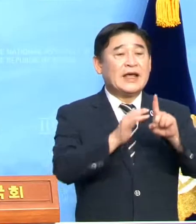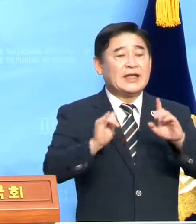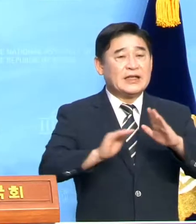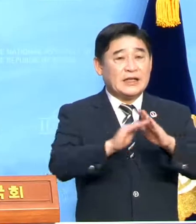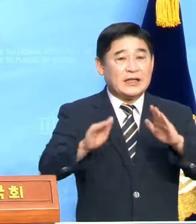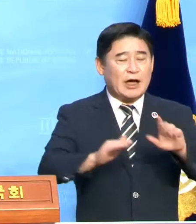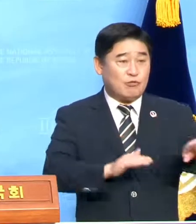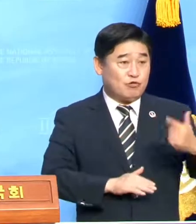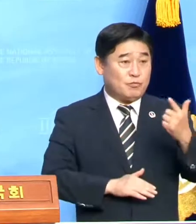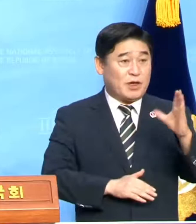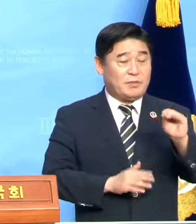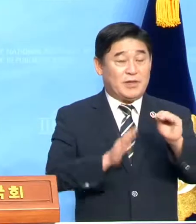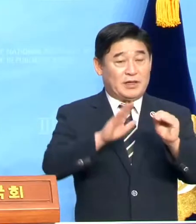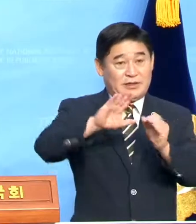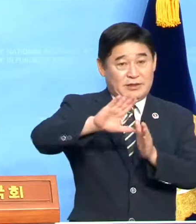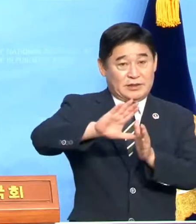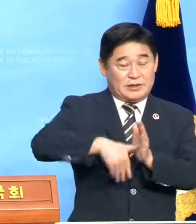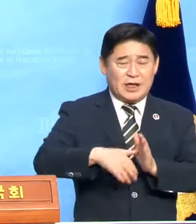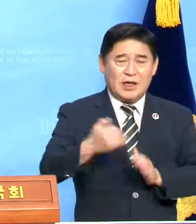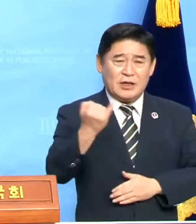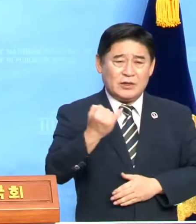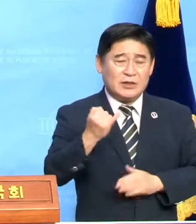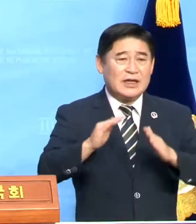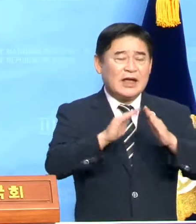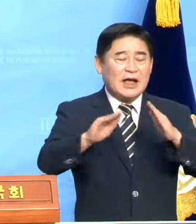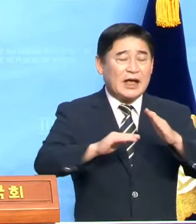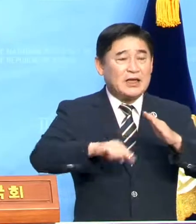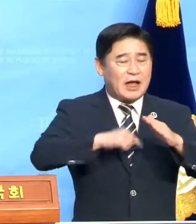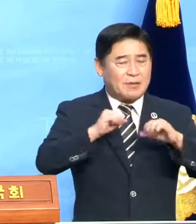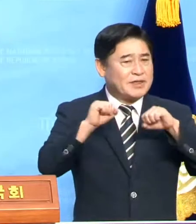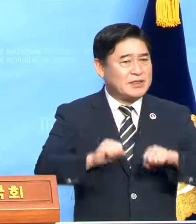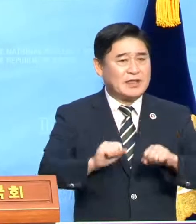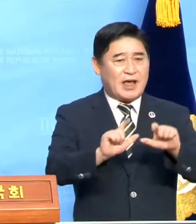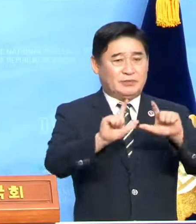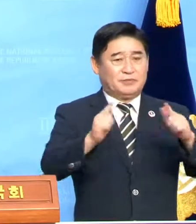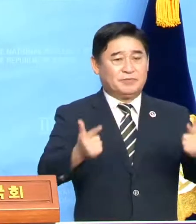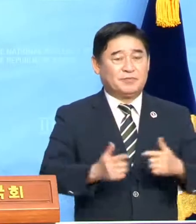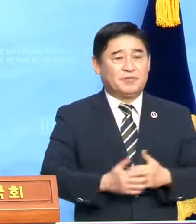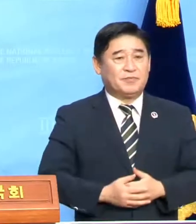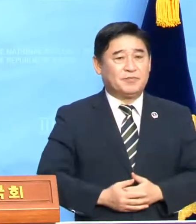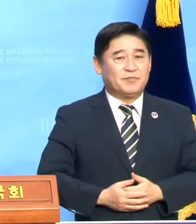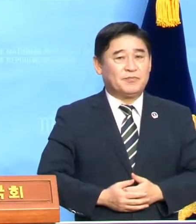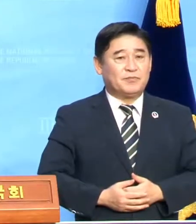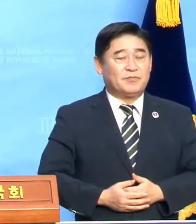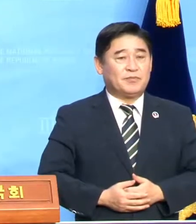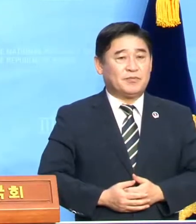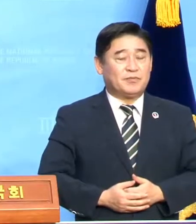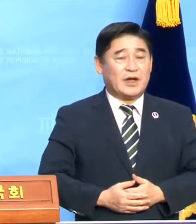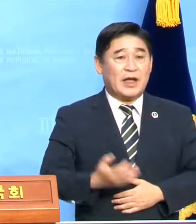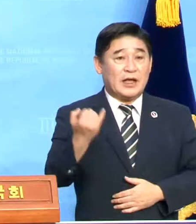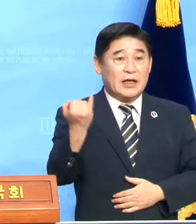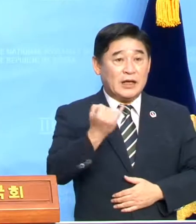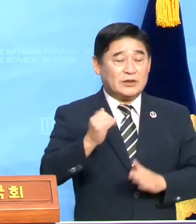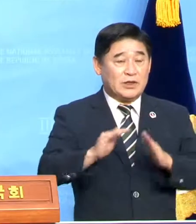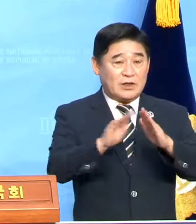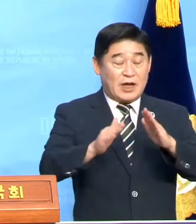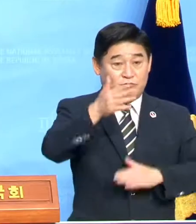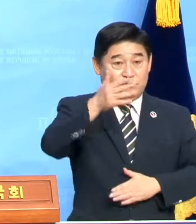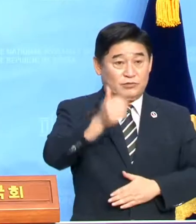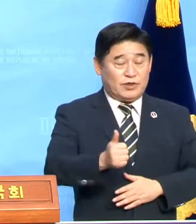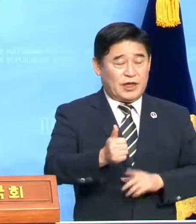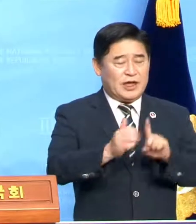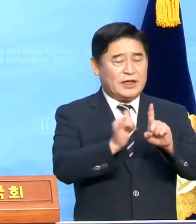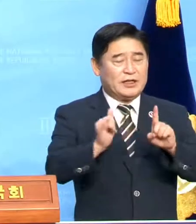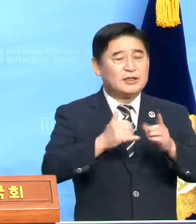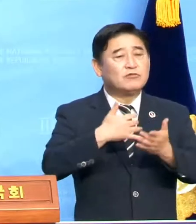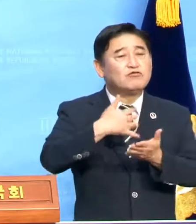600만 시대 여성은 가정 내 일만 존재하지 않습니다 여성 가구주 에 1인